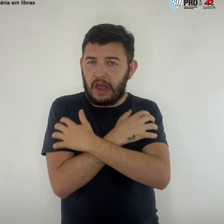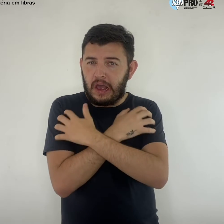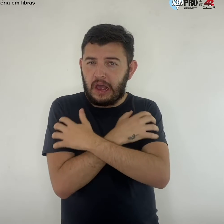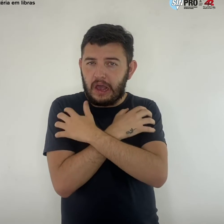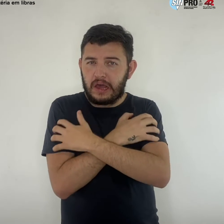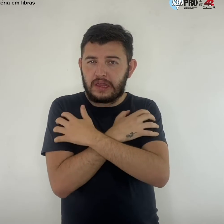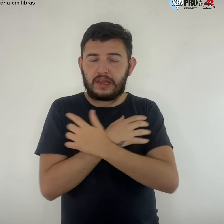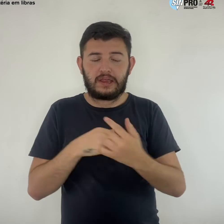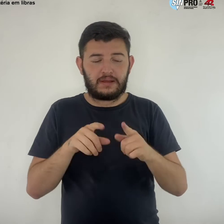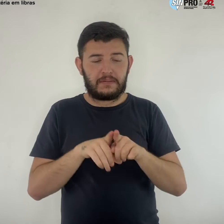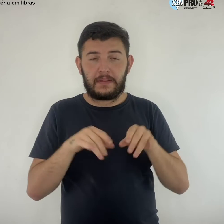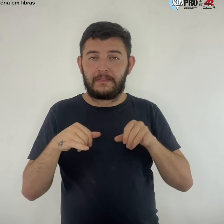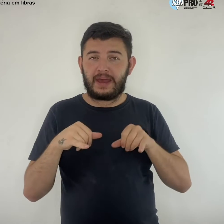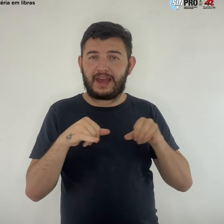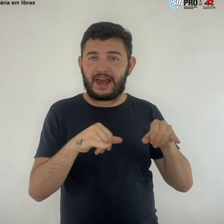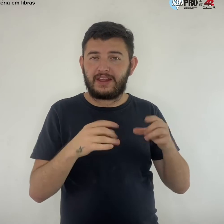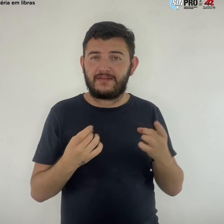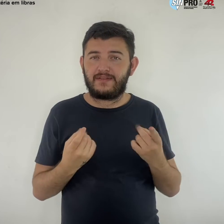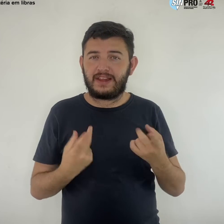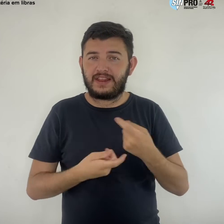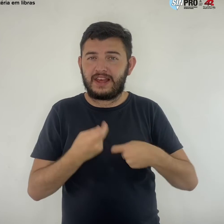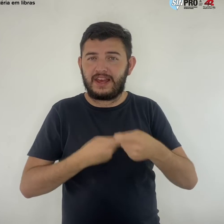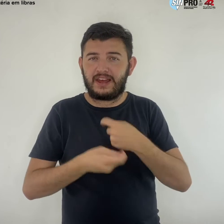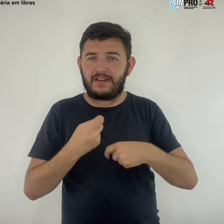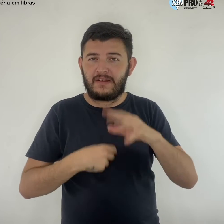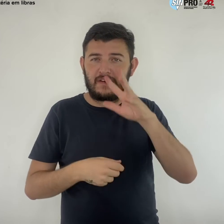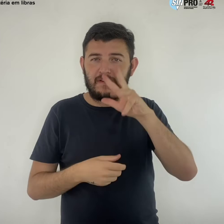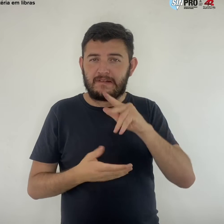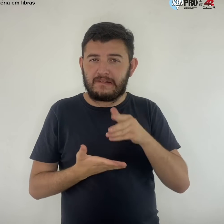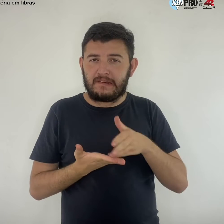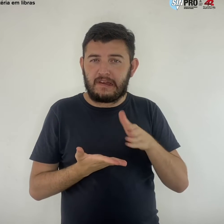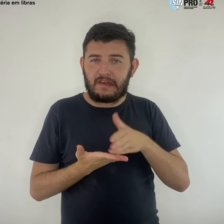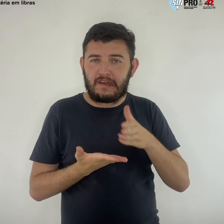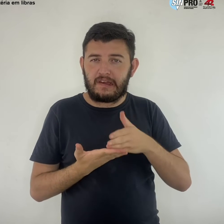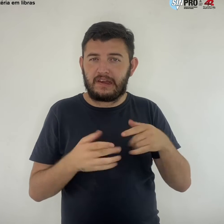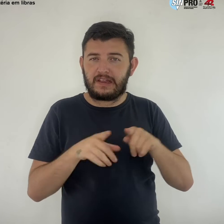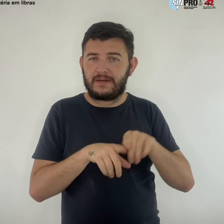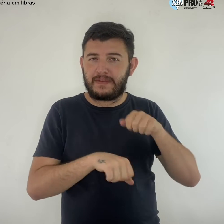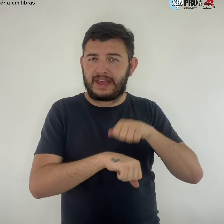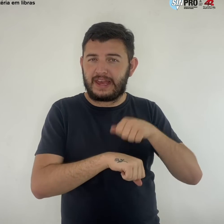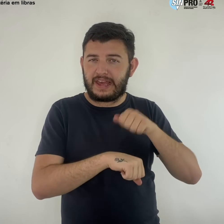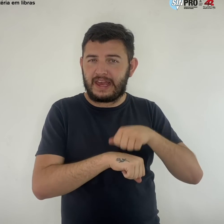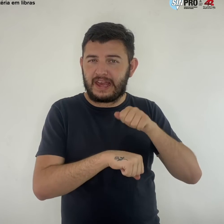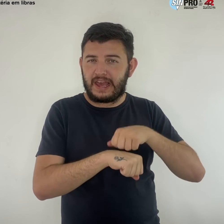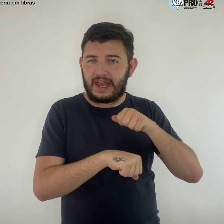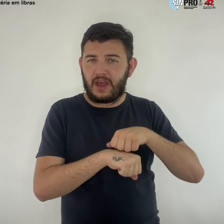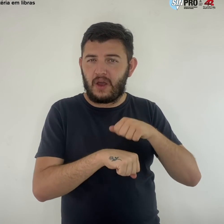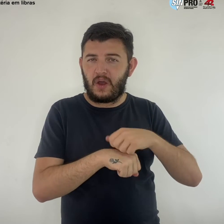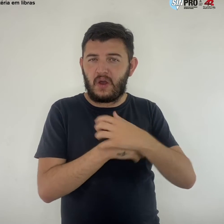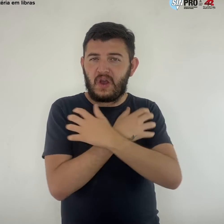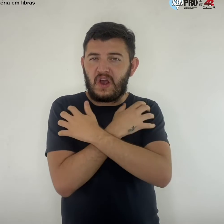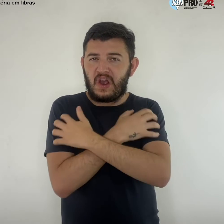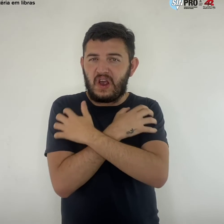também carcaças de frango e ossos de carne. A população, vivendo